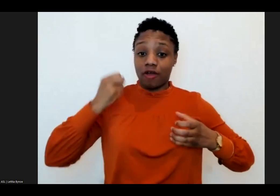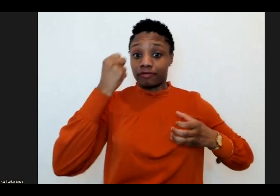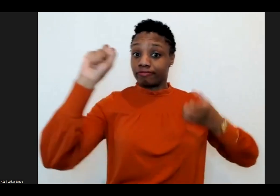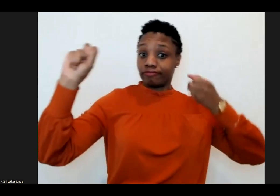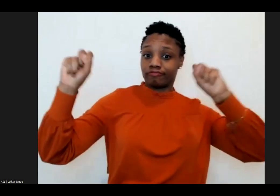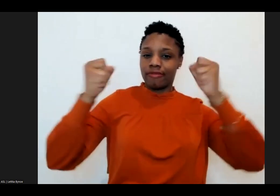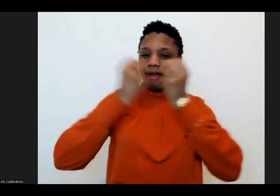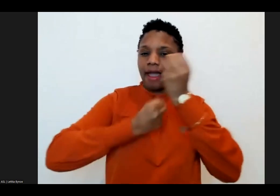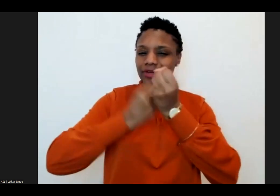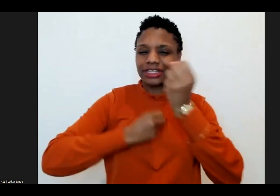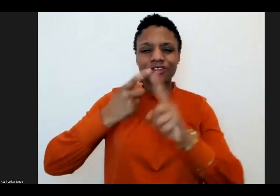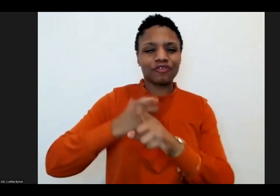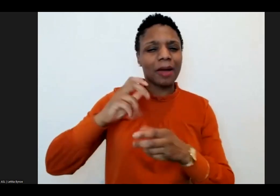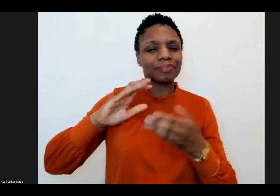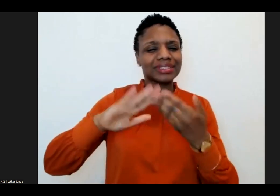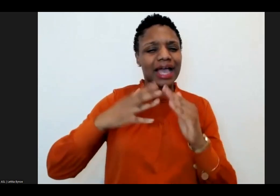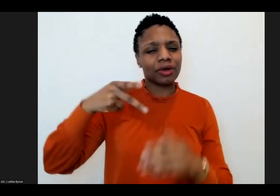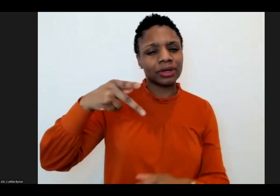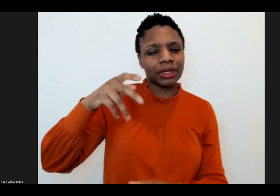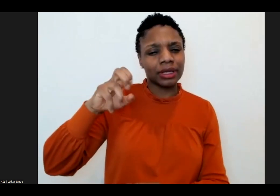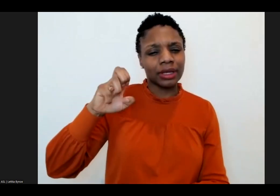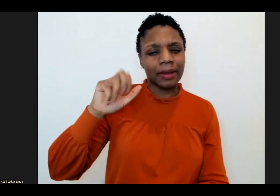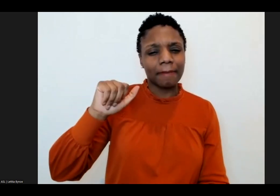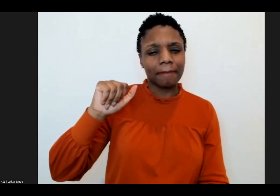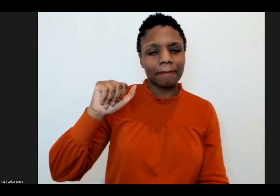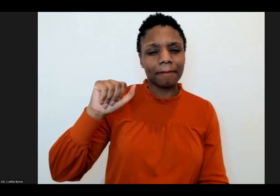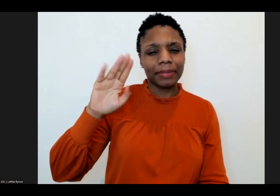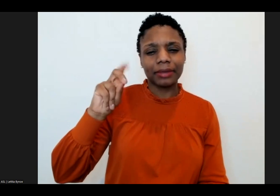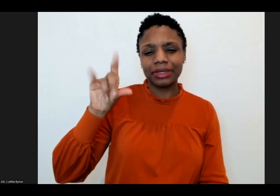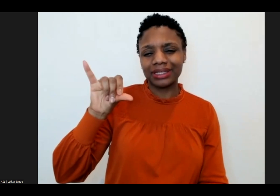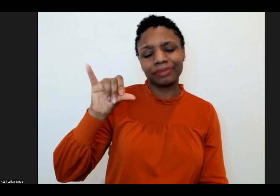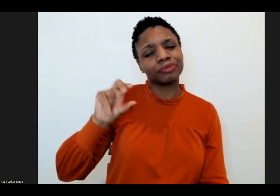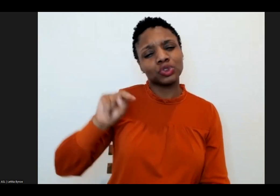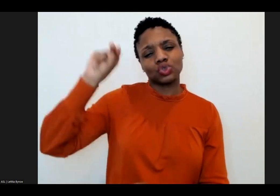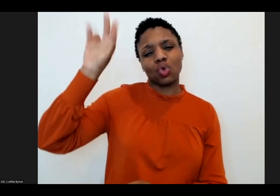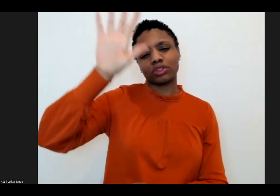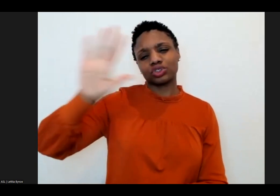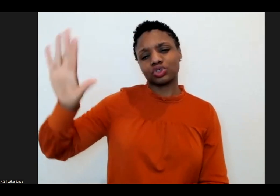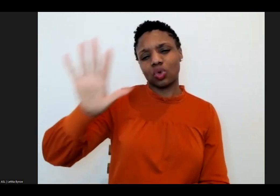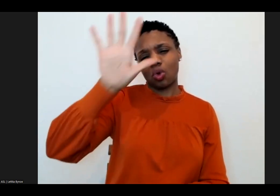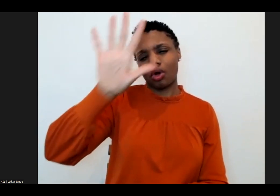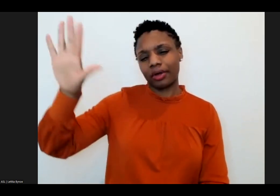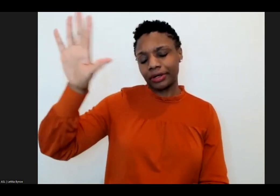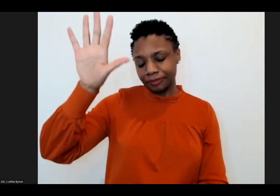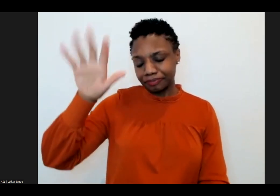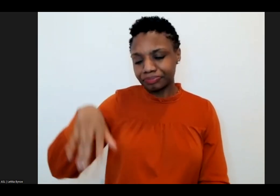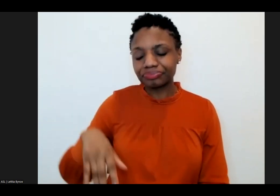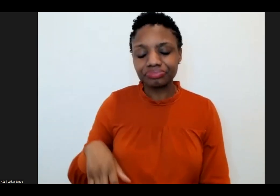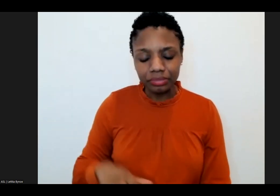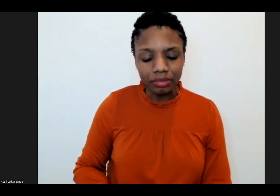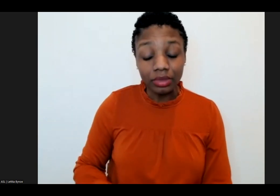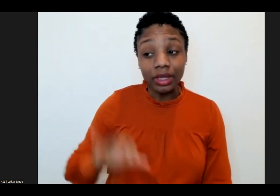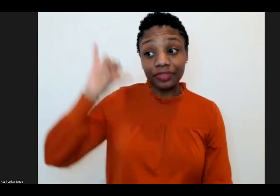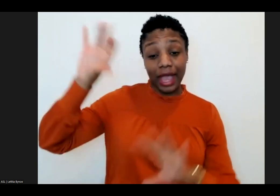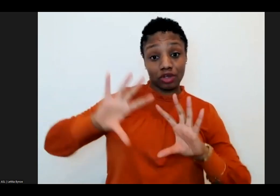sé que hay un grupo de activistas de que kiri y en la costa